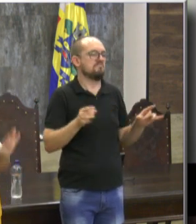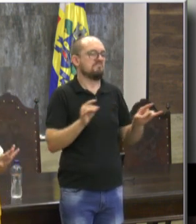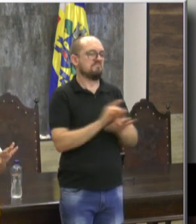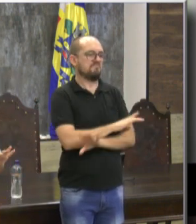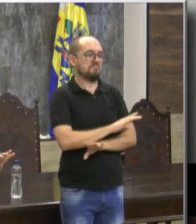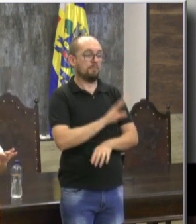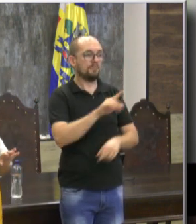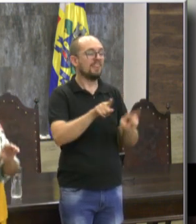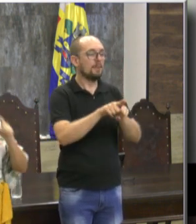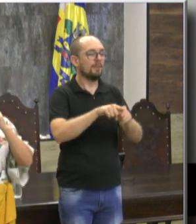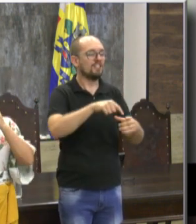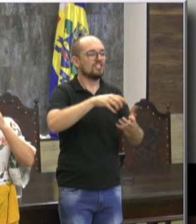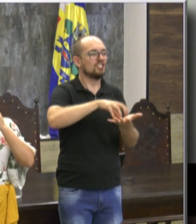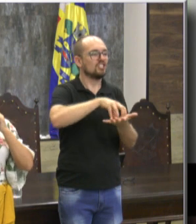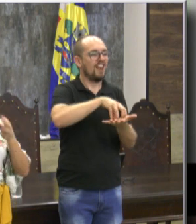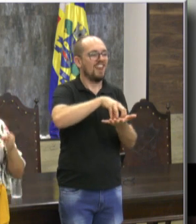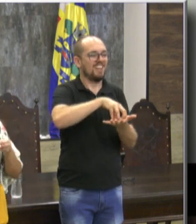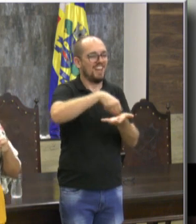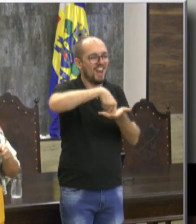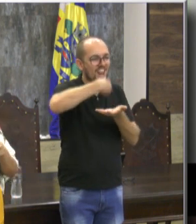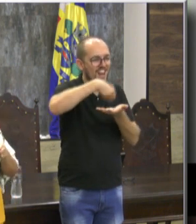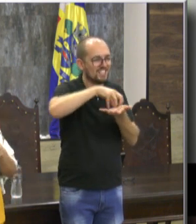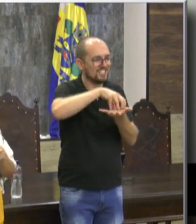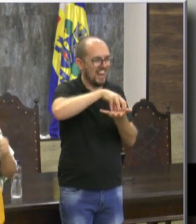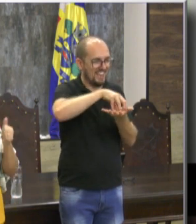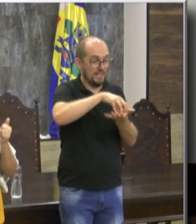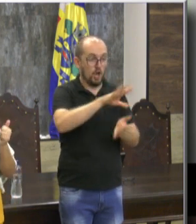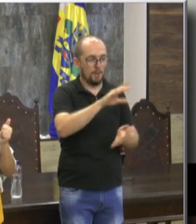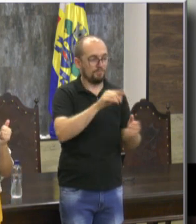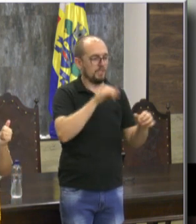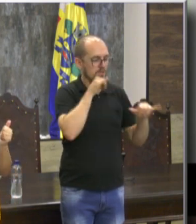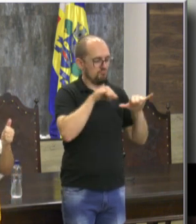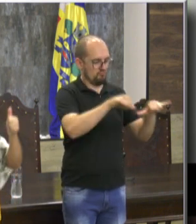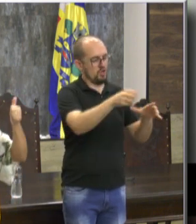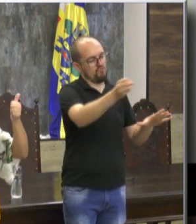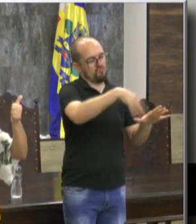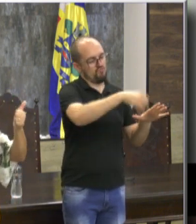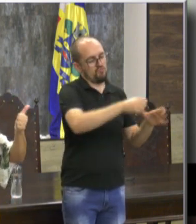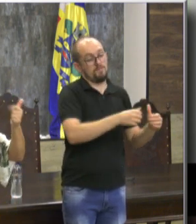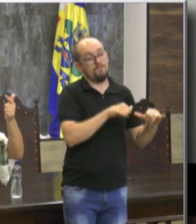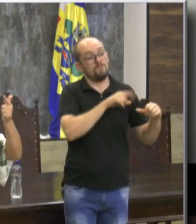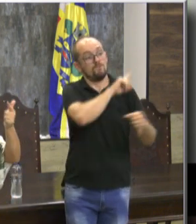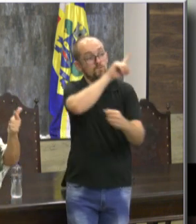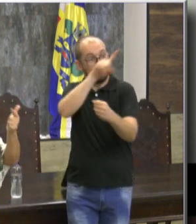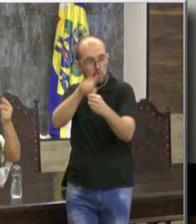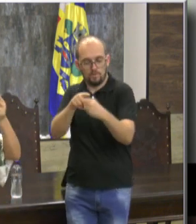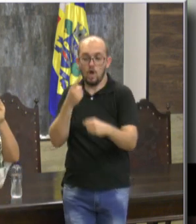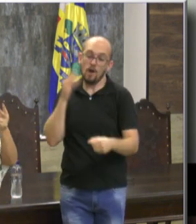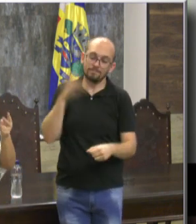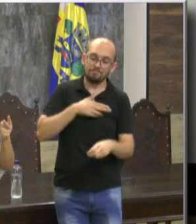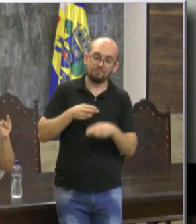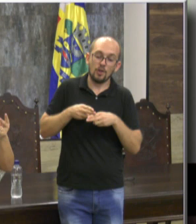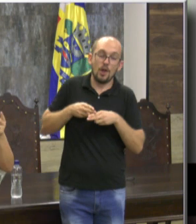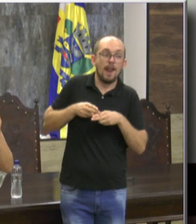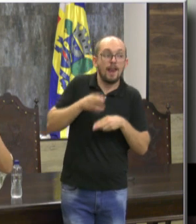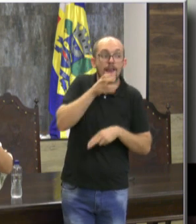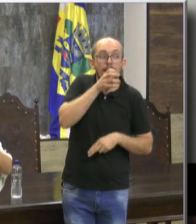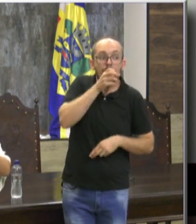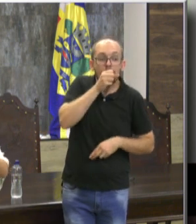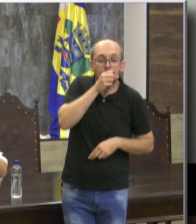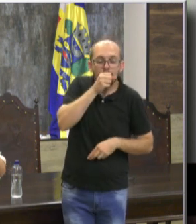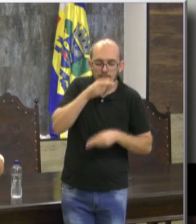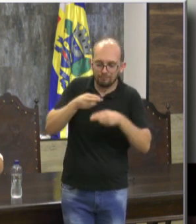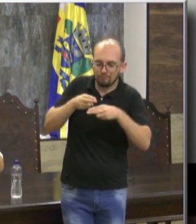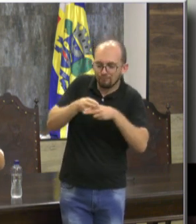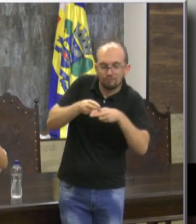escola, na segunda-feira, a gente corta as laranjas, aí eu trabalho com ele o sinal. Laranja, cortar e espremer. Se a laranja